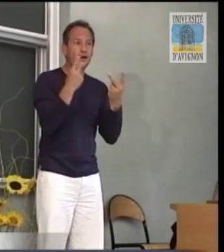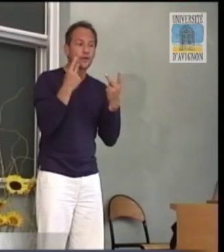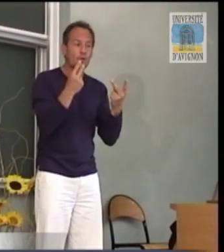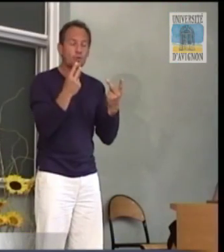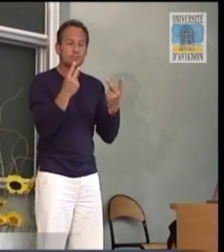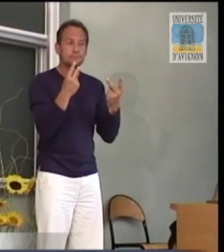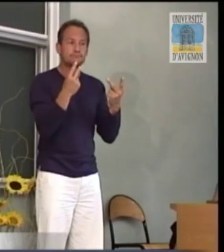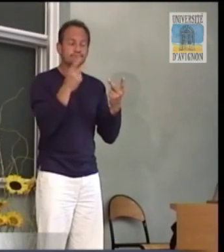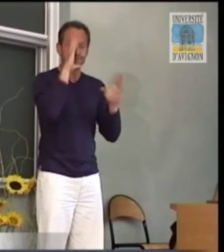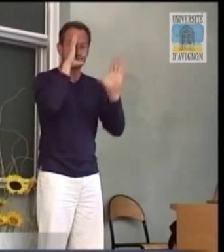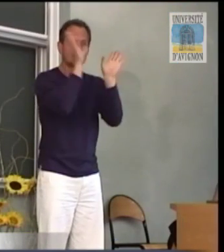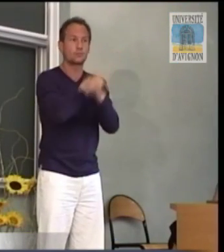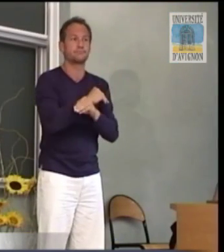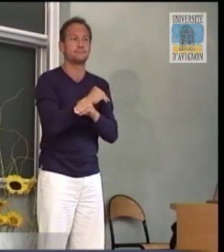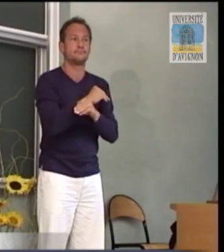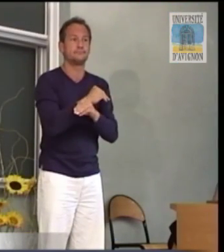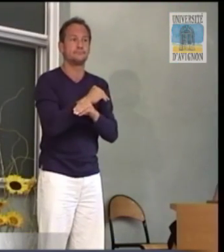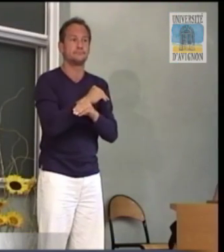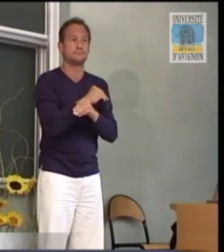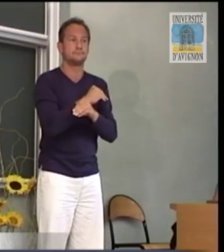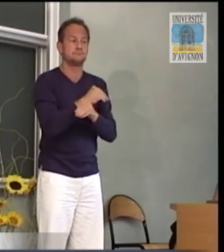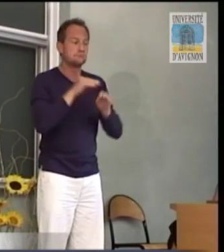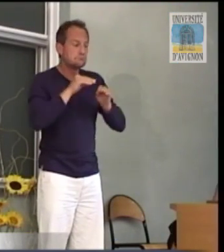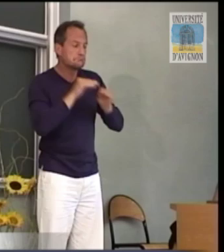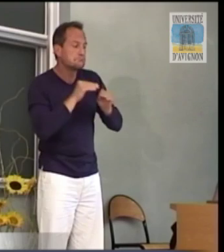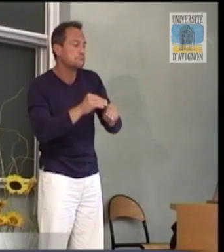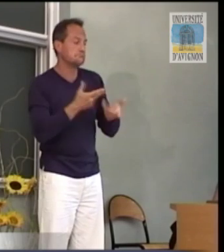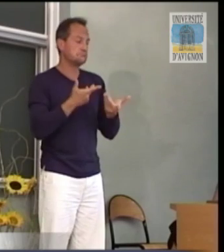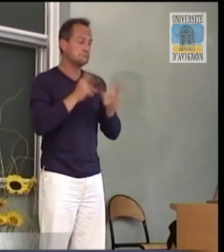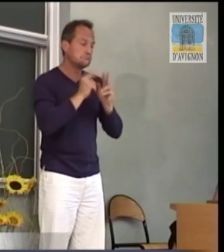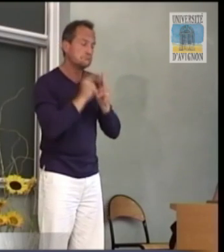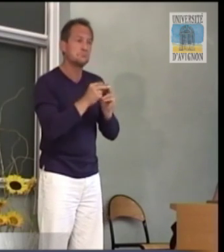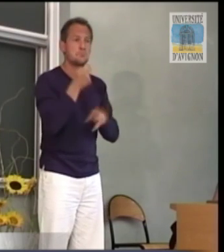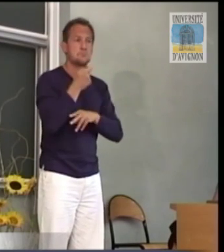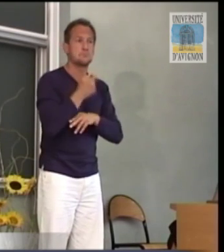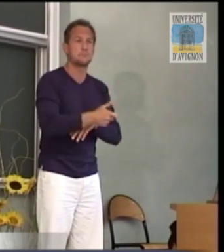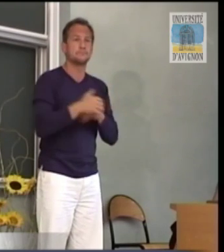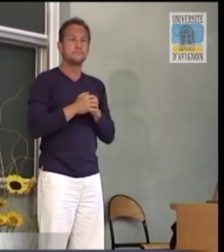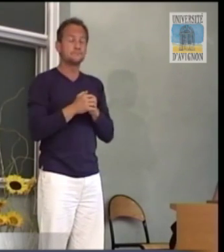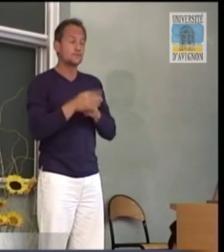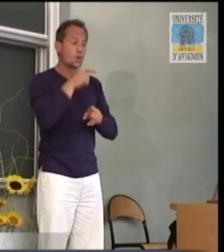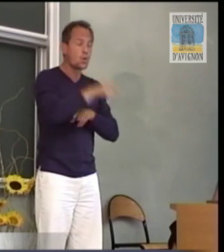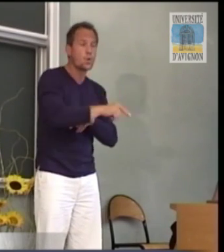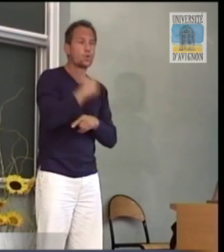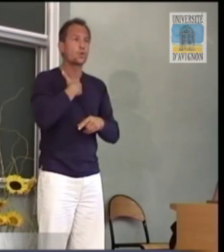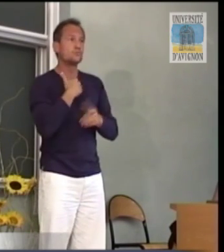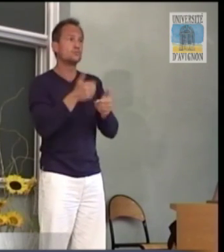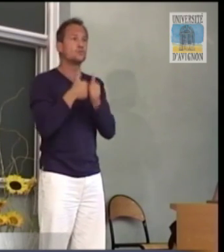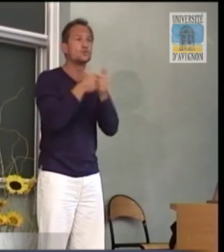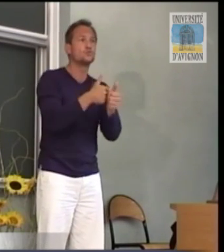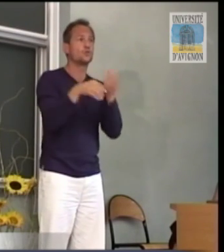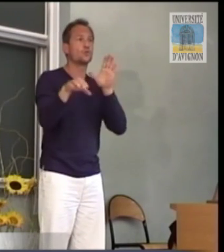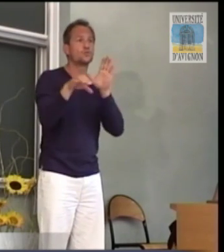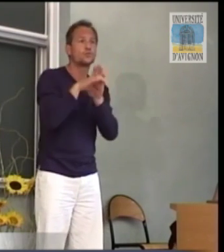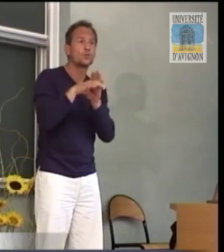plus proche de nous, dans nos usages, dans nos comportements, dans nos codes et nos références, mais